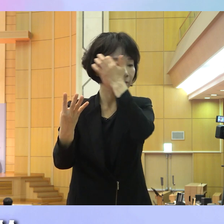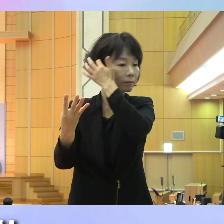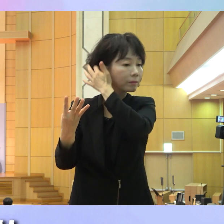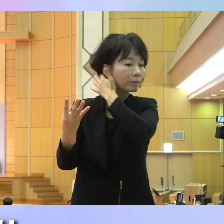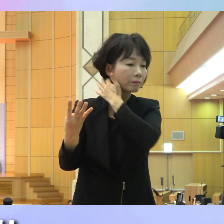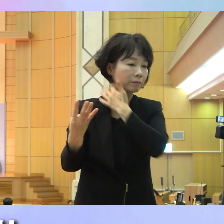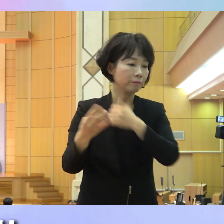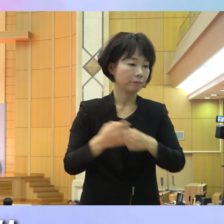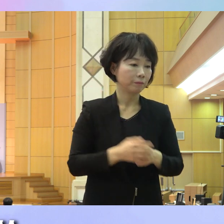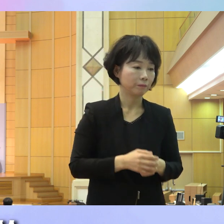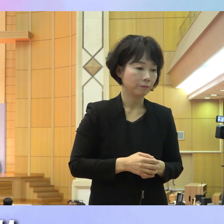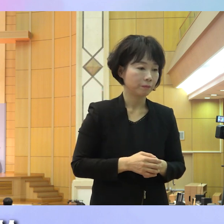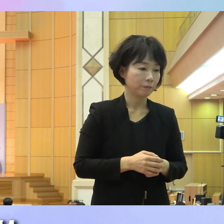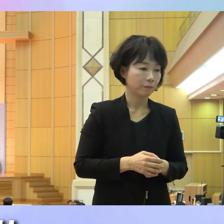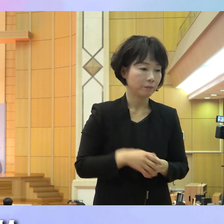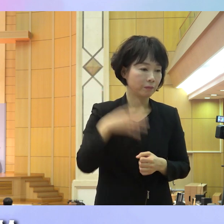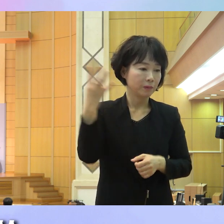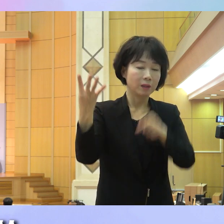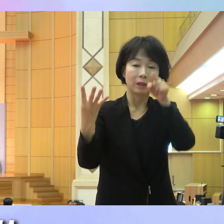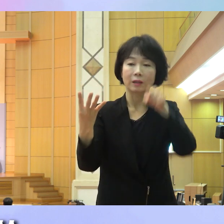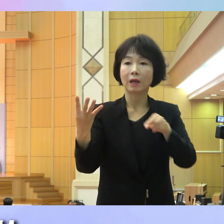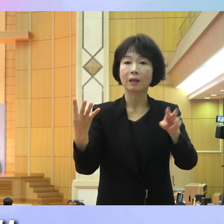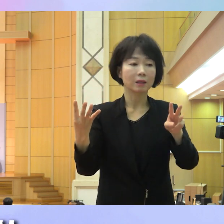있습니다. 4장